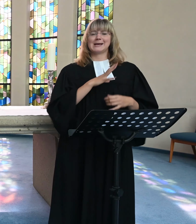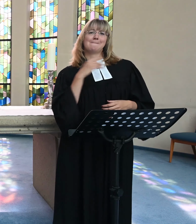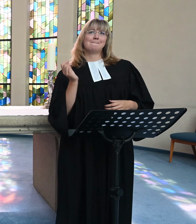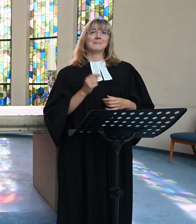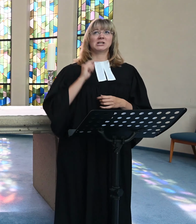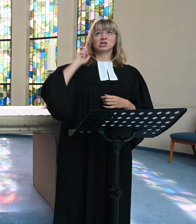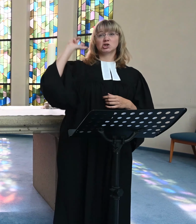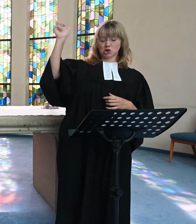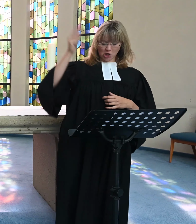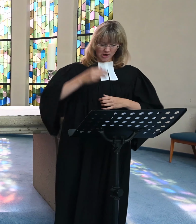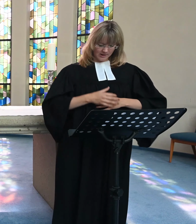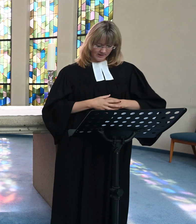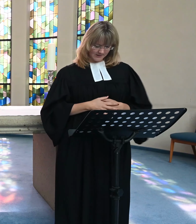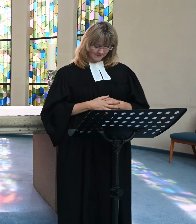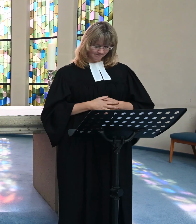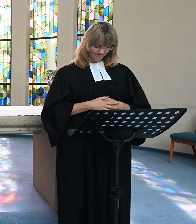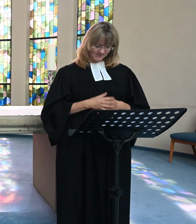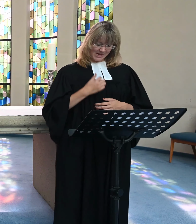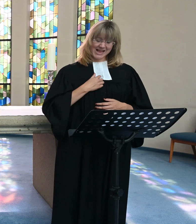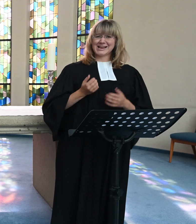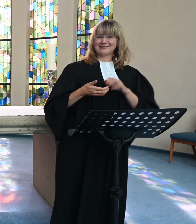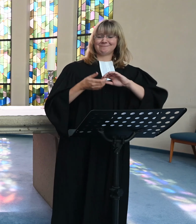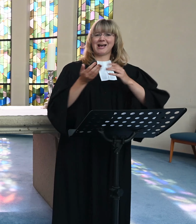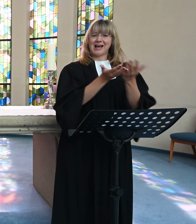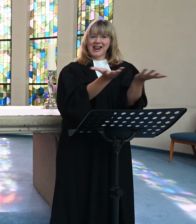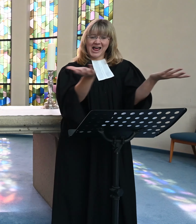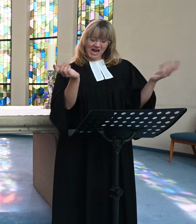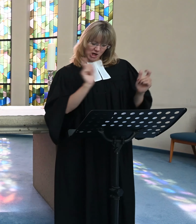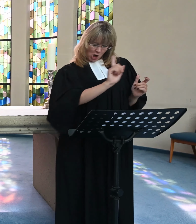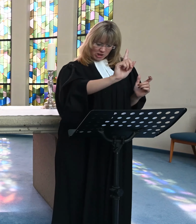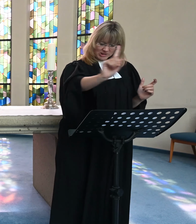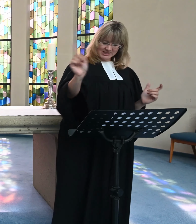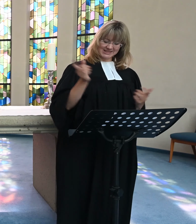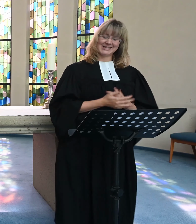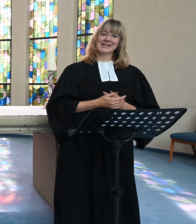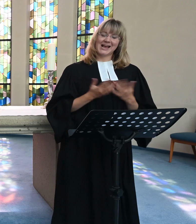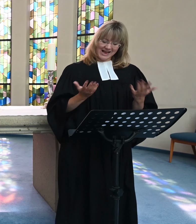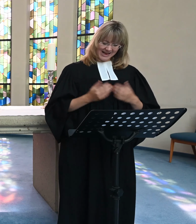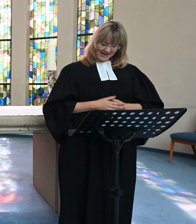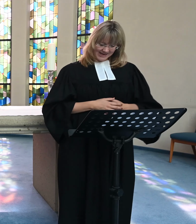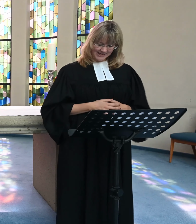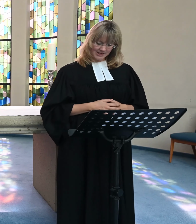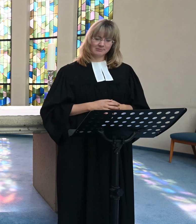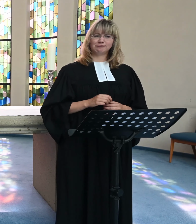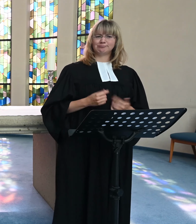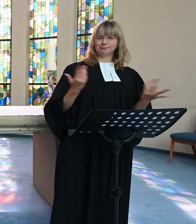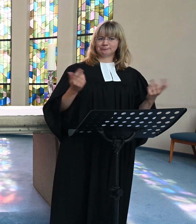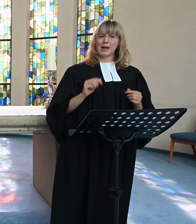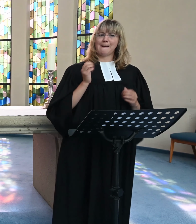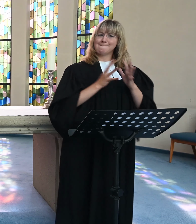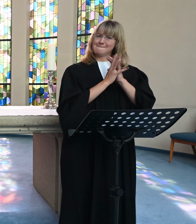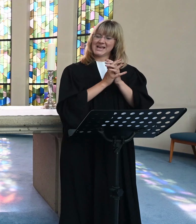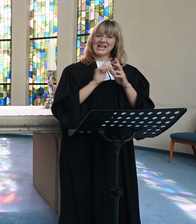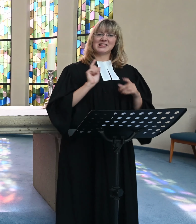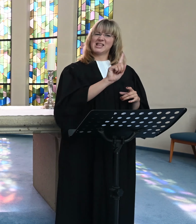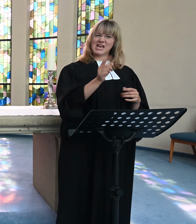Sie ein, darüber nachzudenken, ob und was das Gebet Ihnen in diesen Zeiten